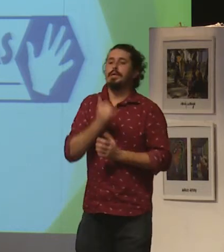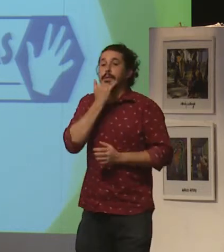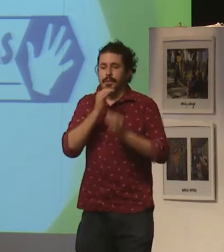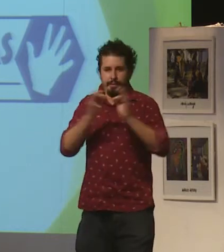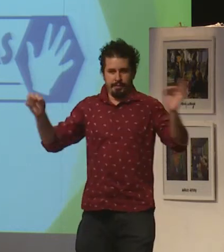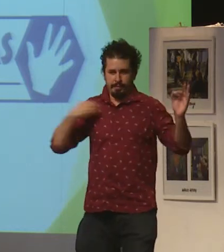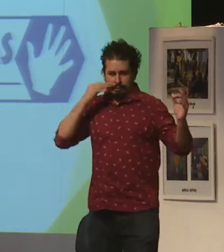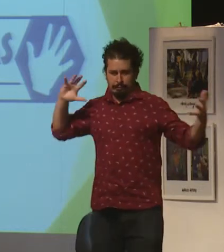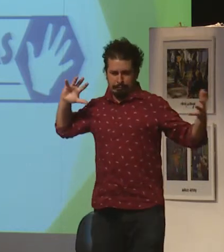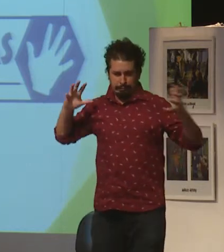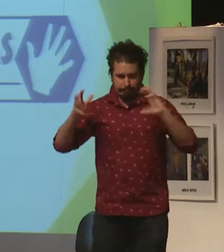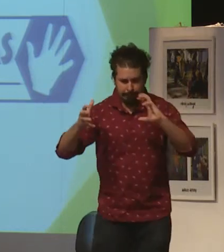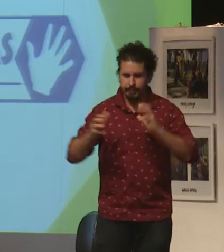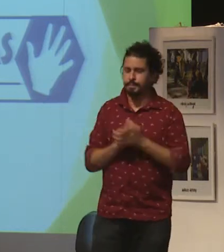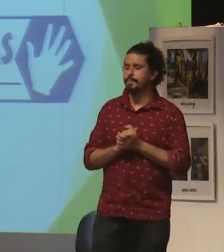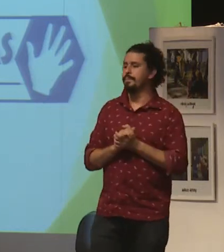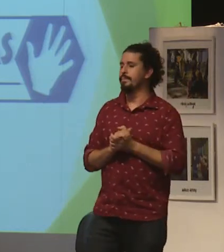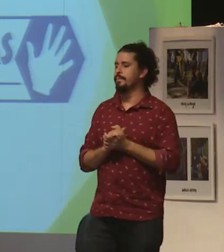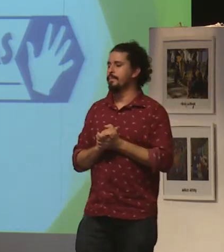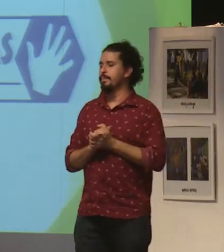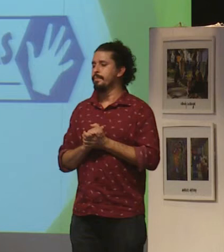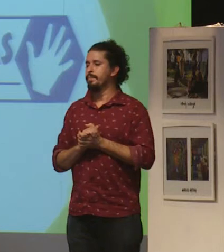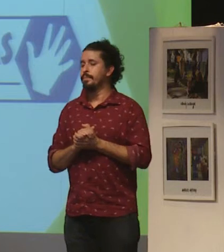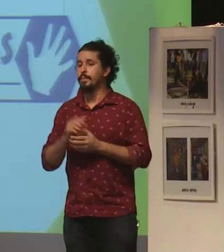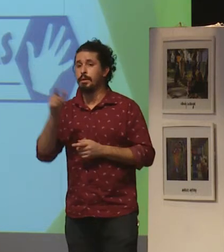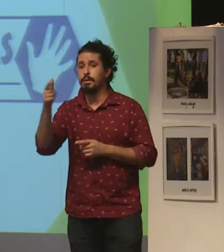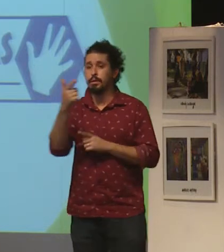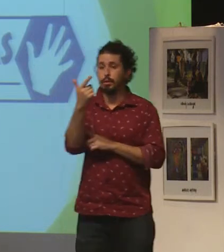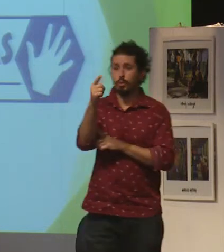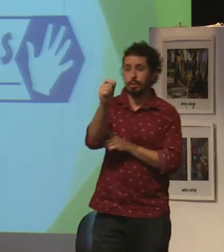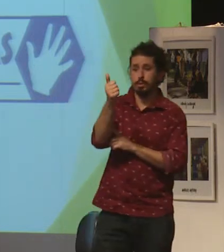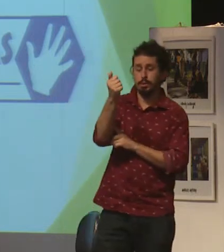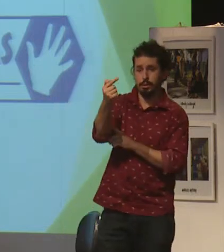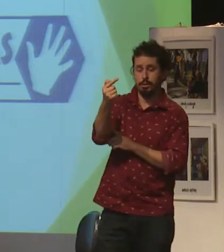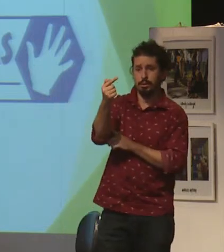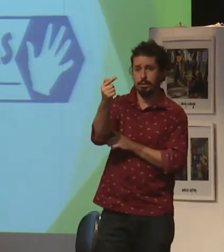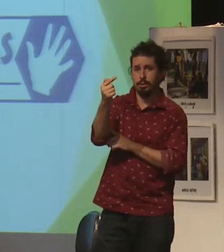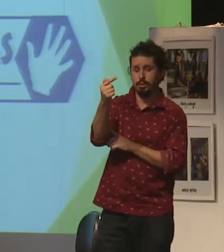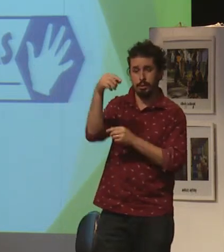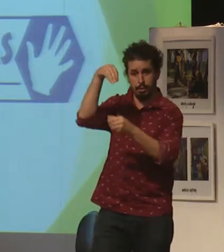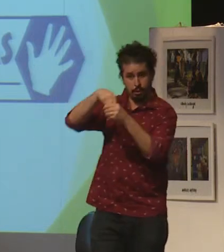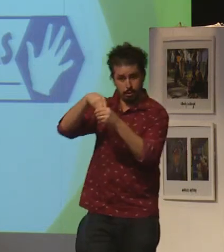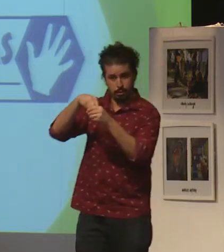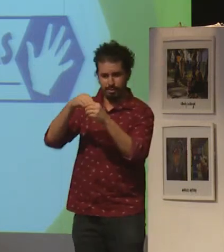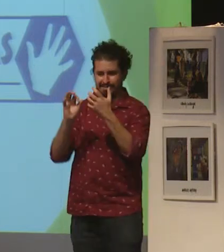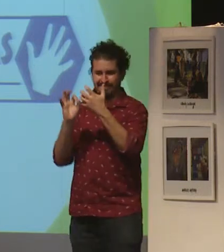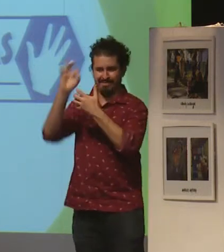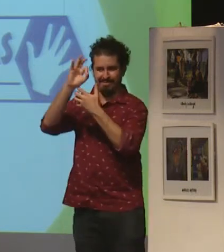não. Desculpa ter me alongado, mas eu vou tentar resumir o máximo. Em 2017,